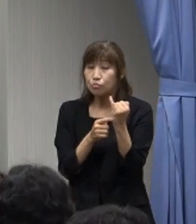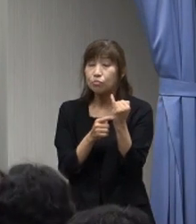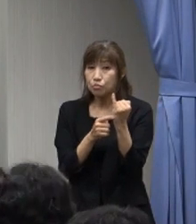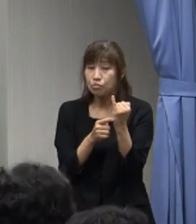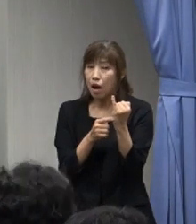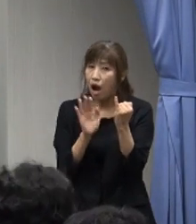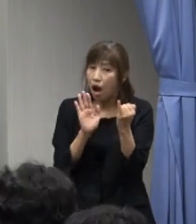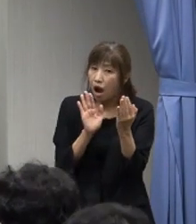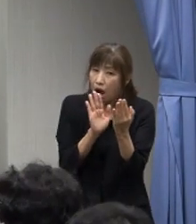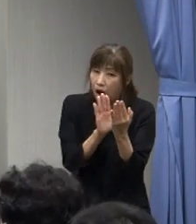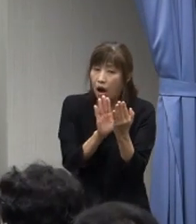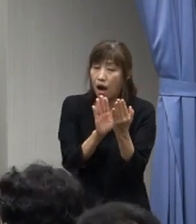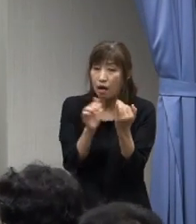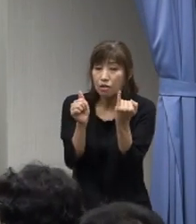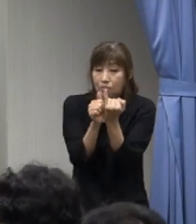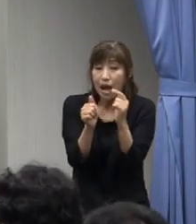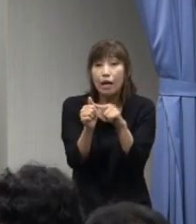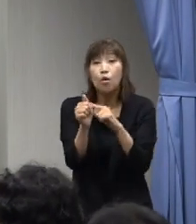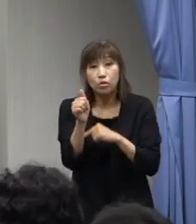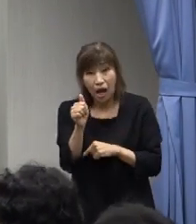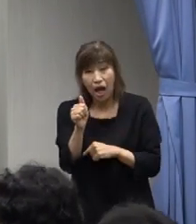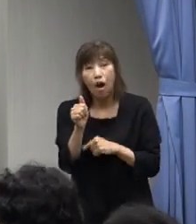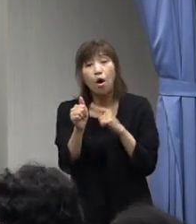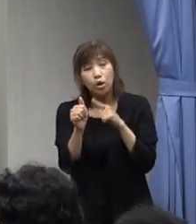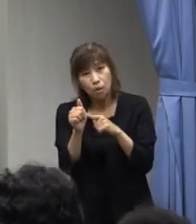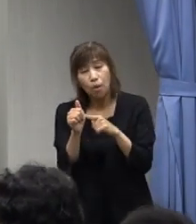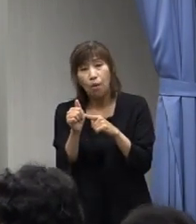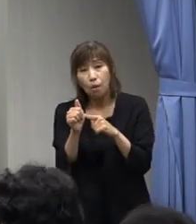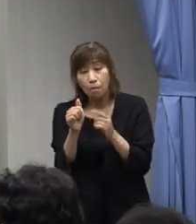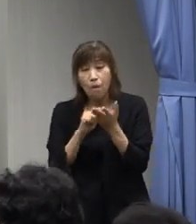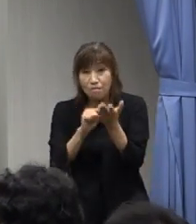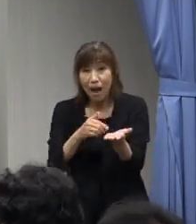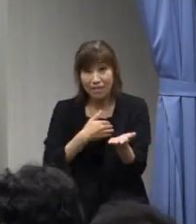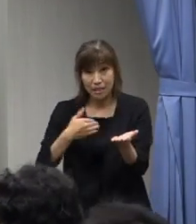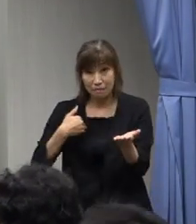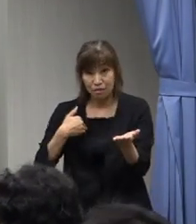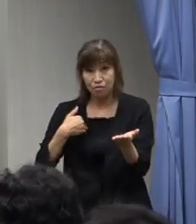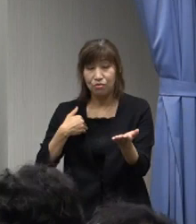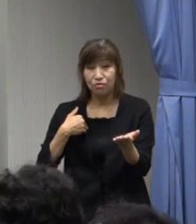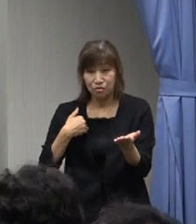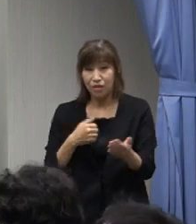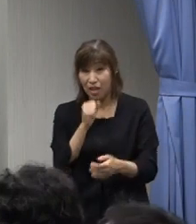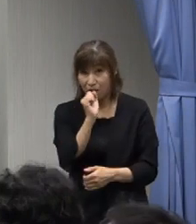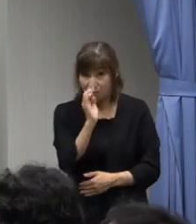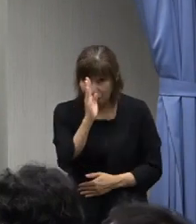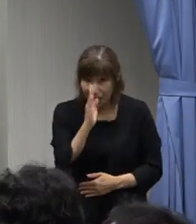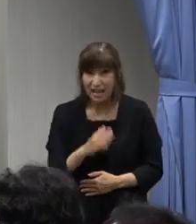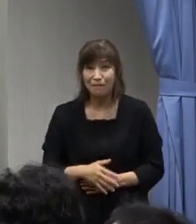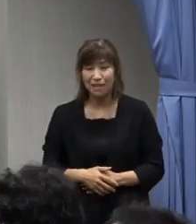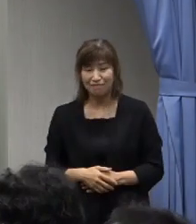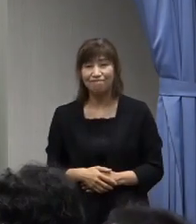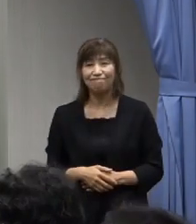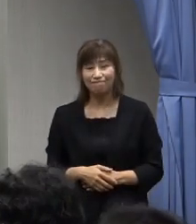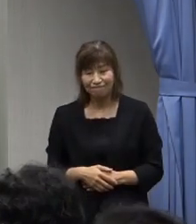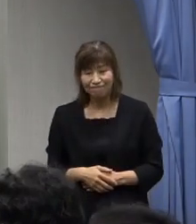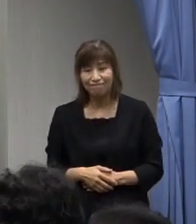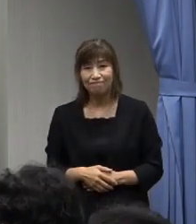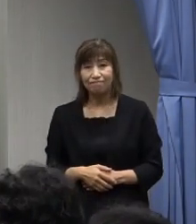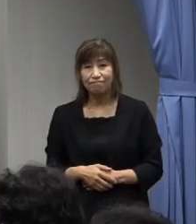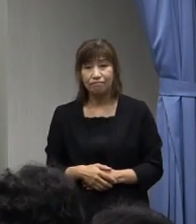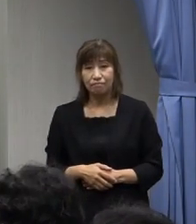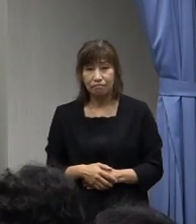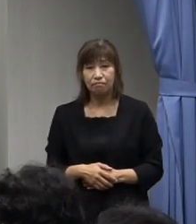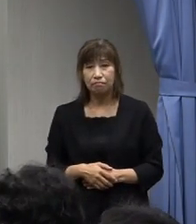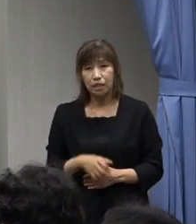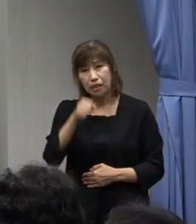というふうに思いますので、受診をしていただけたらなというふうに思います。ちょっとそこを確認します。そして風疹ですけれ